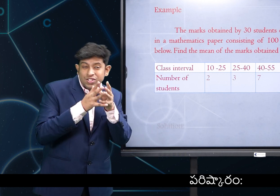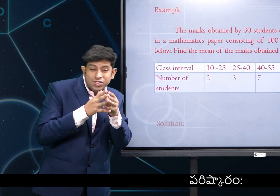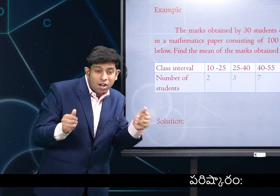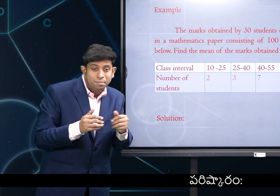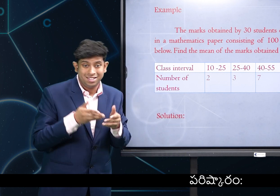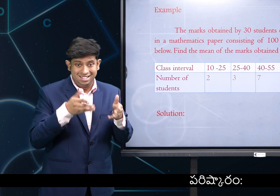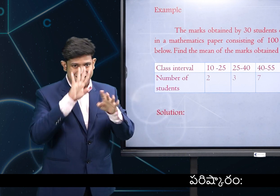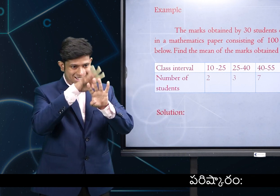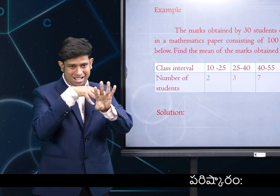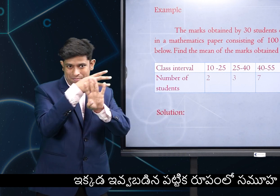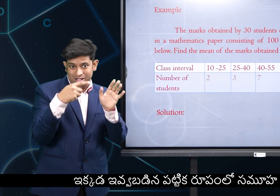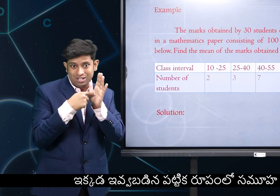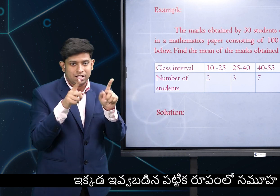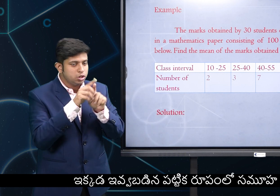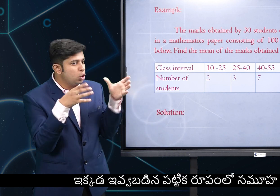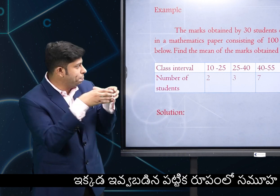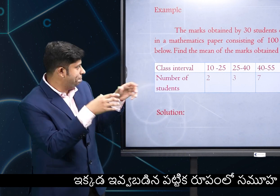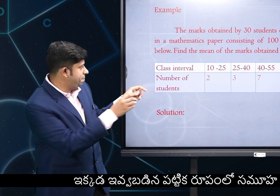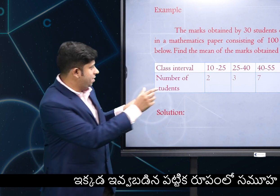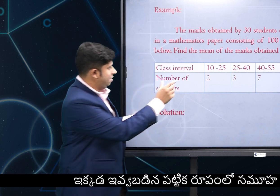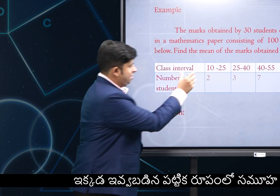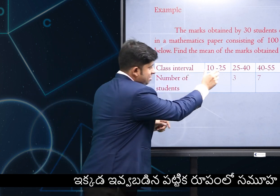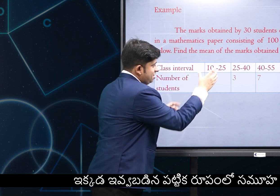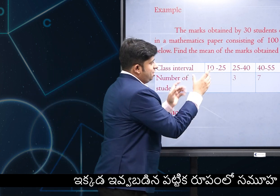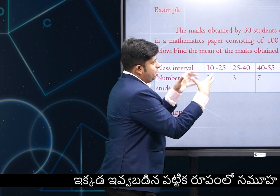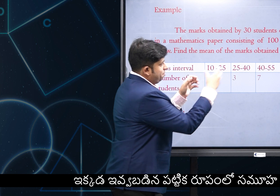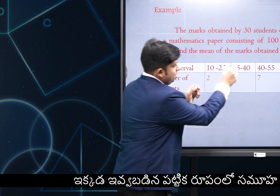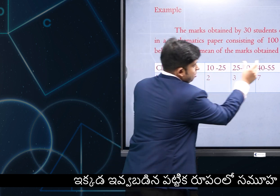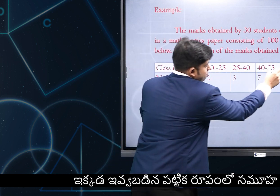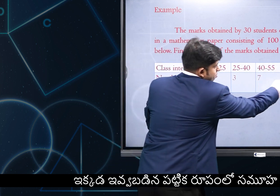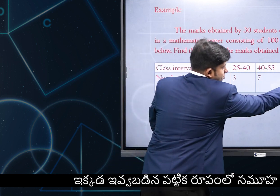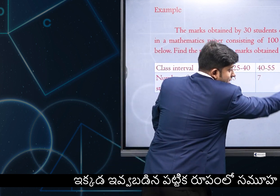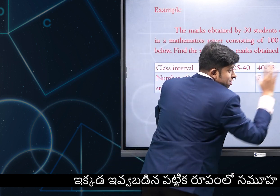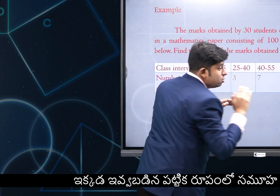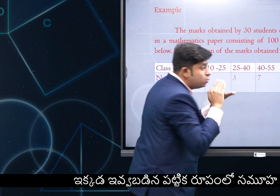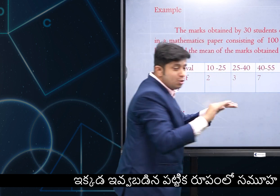పరిష్కారం. ఇక్కడ ఇవ్వబడిన పట్టిక రూపంలో సమూహ డేటా ఉంటుంది.